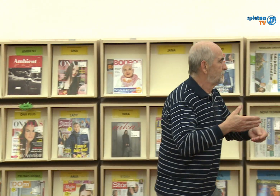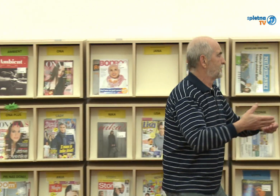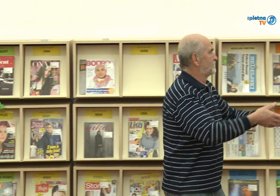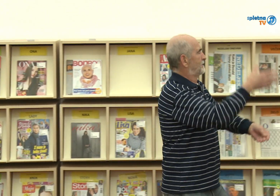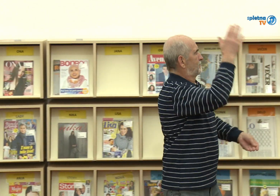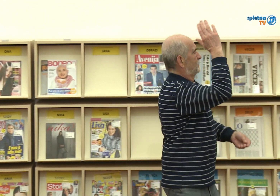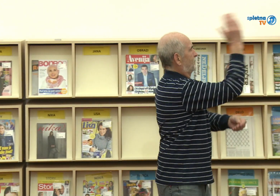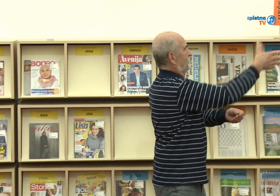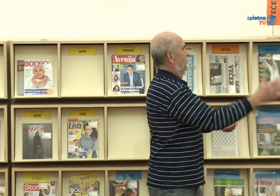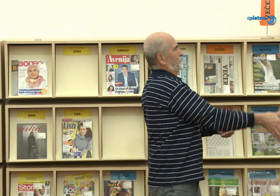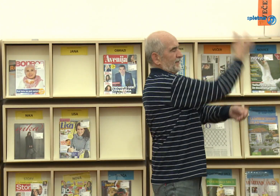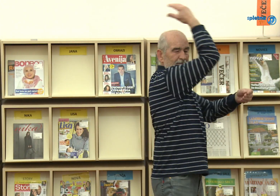oprostite.